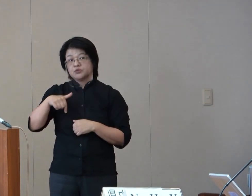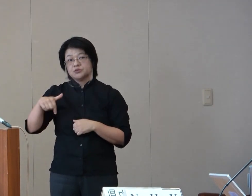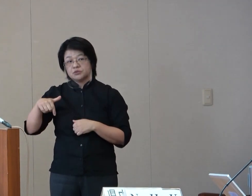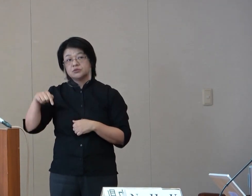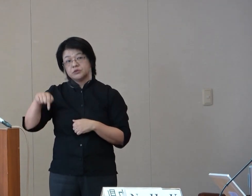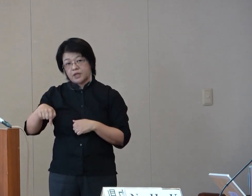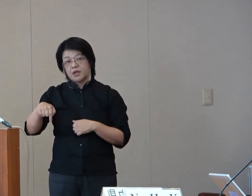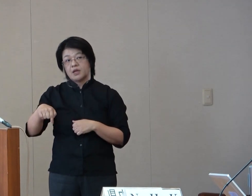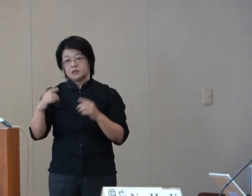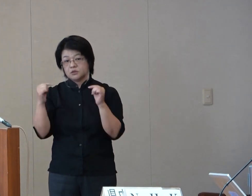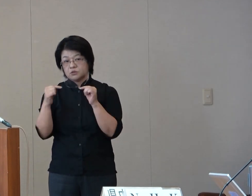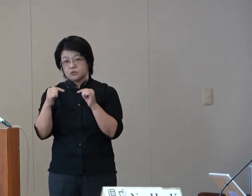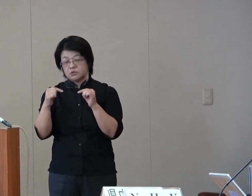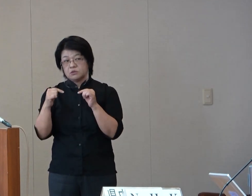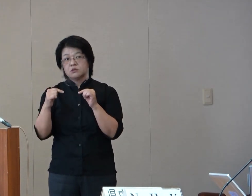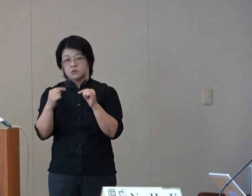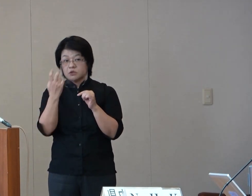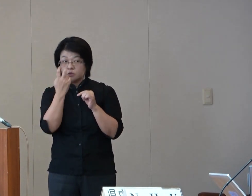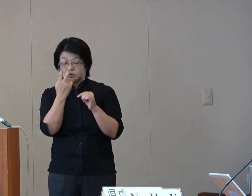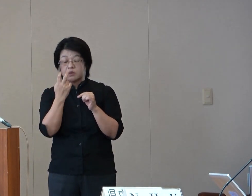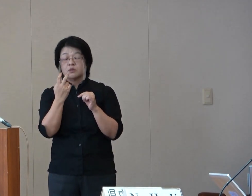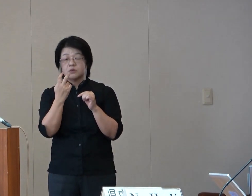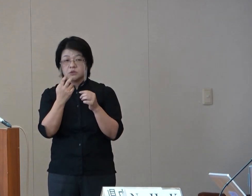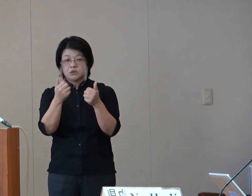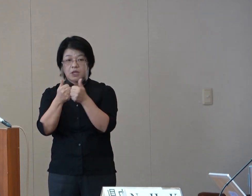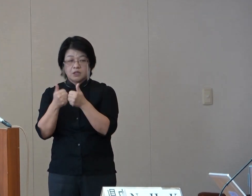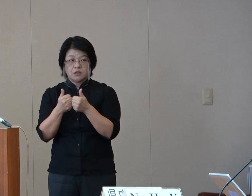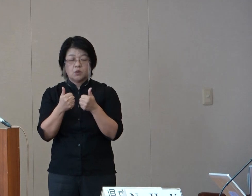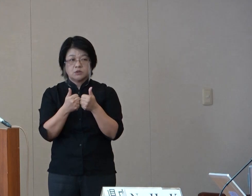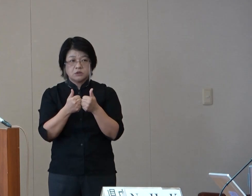納涼調整し今季